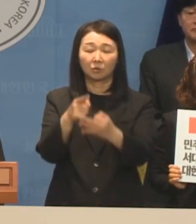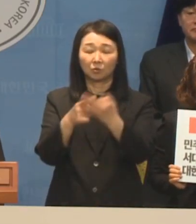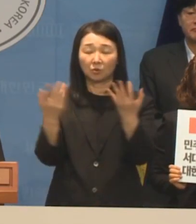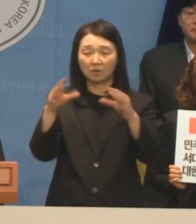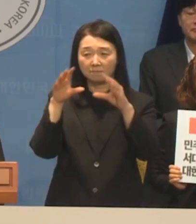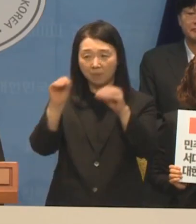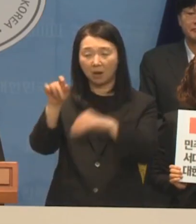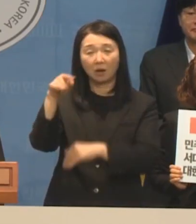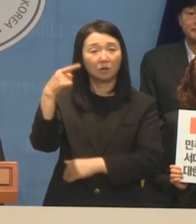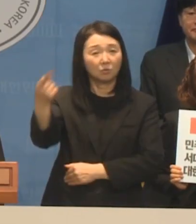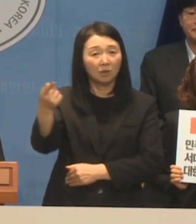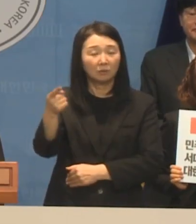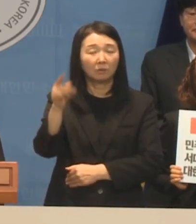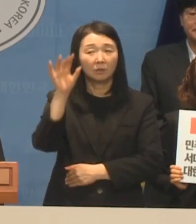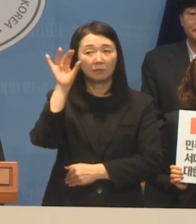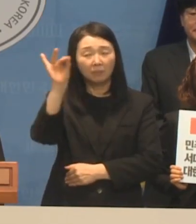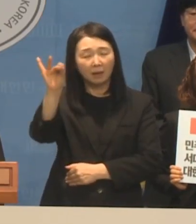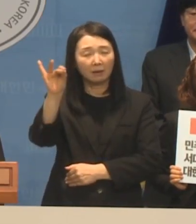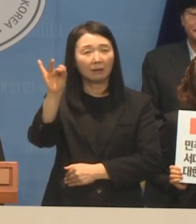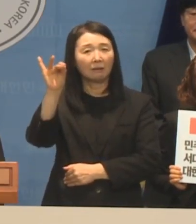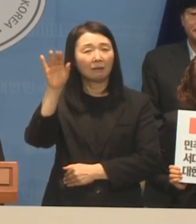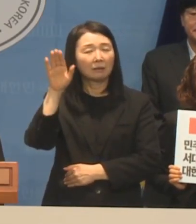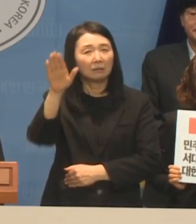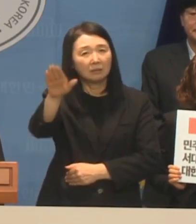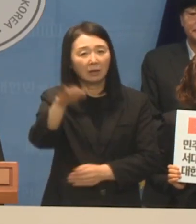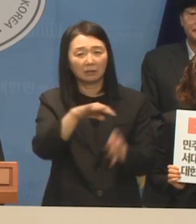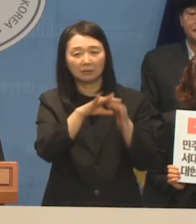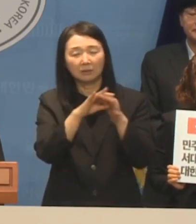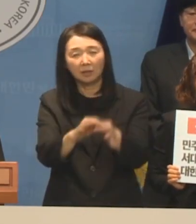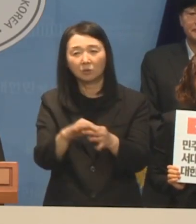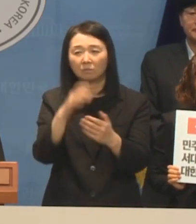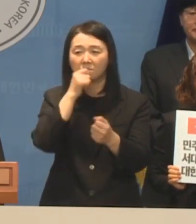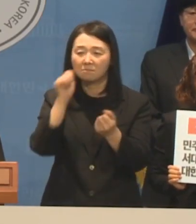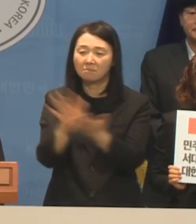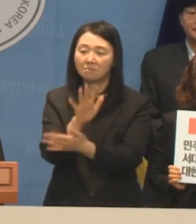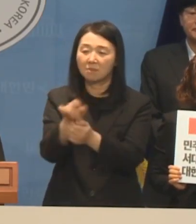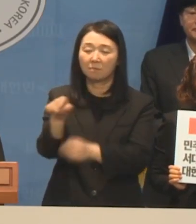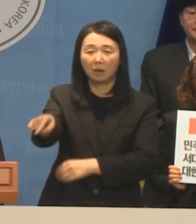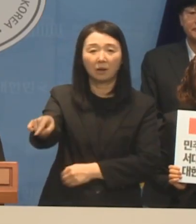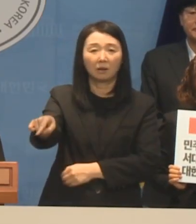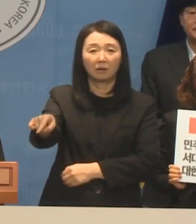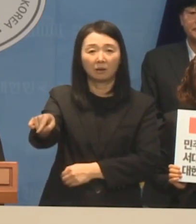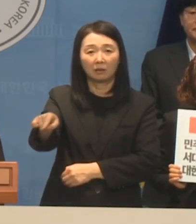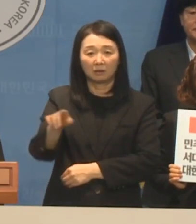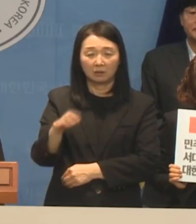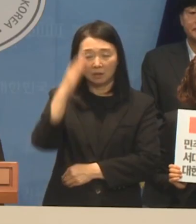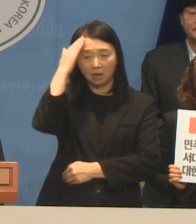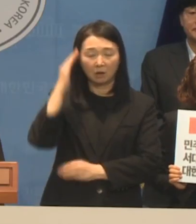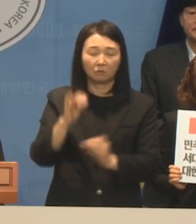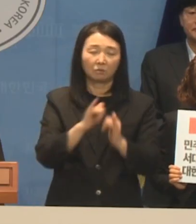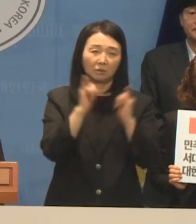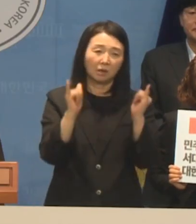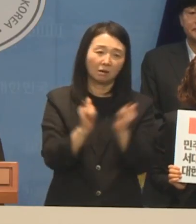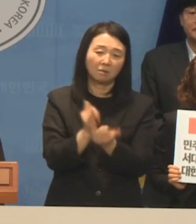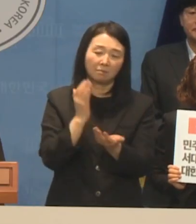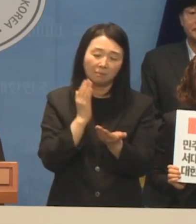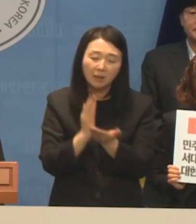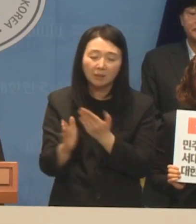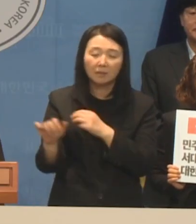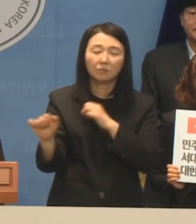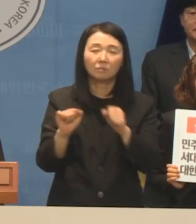직무정지 이후에도 100일 넘게 지속되고 있는 내란 세력의 준동은 결국 이들이 우리 사회를 불합리하게